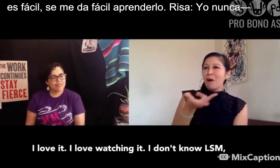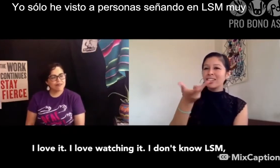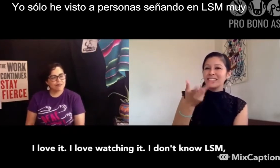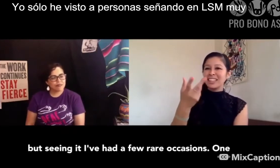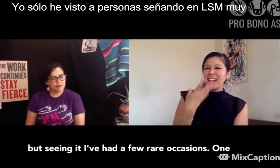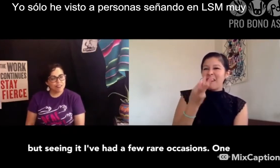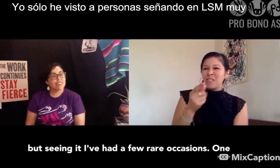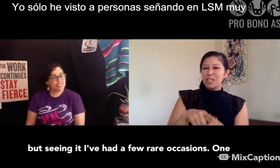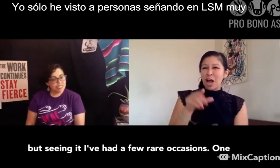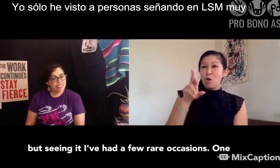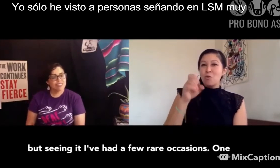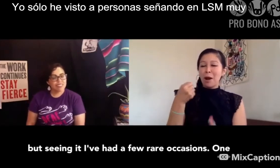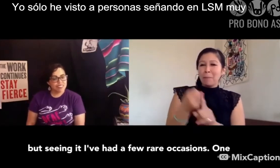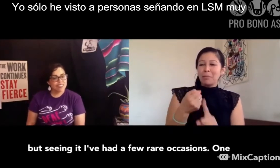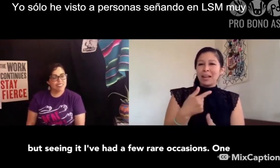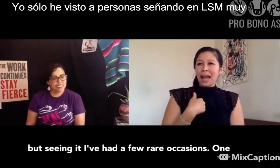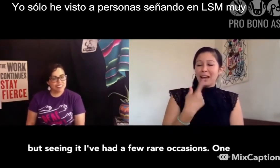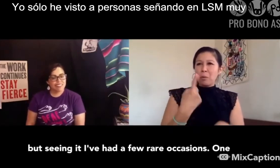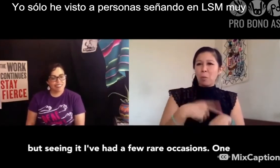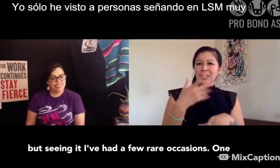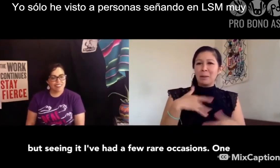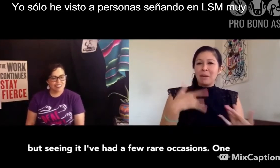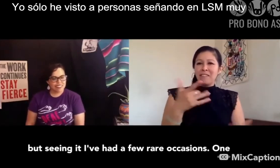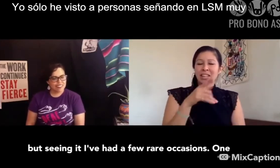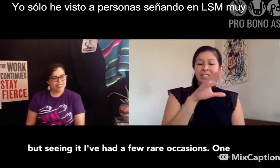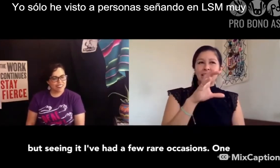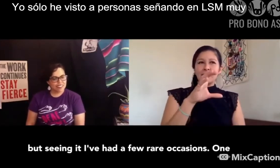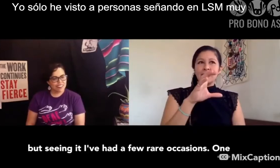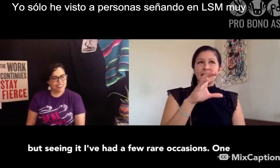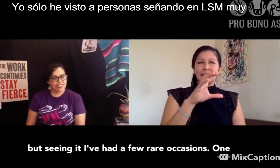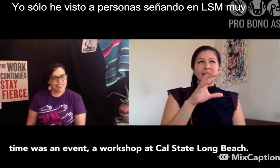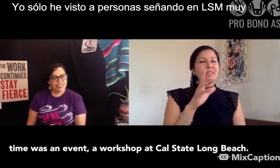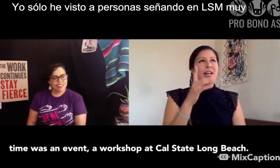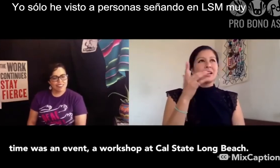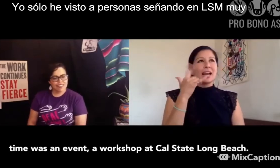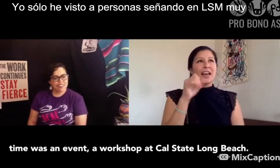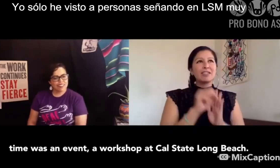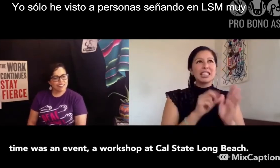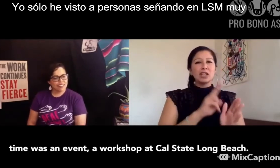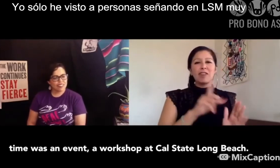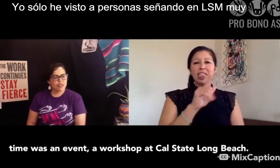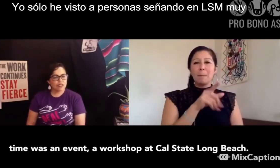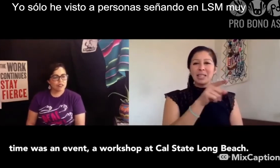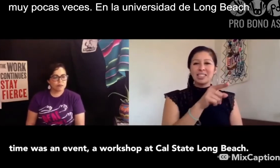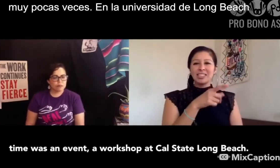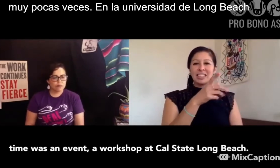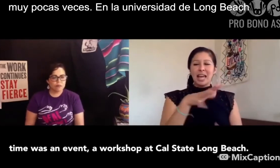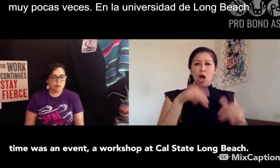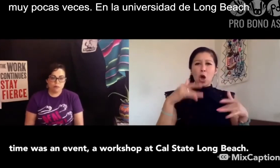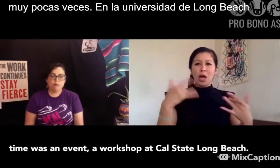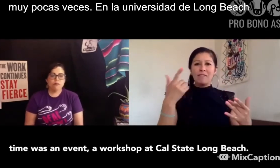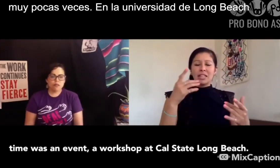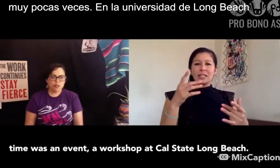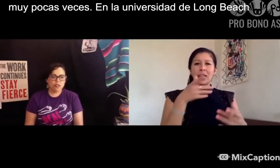Oh, yo solo he visto a personas enseñando en LSM muy